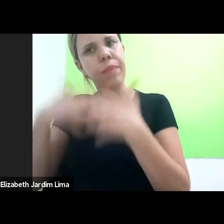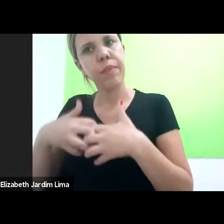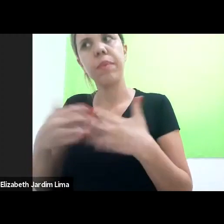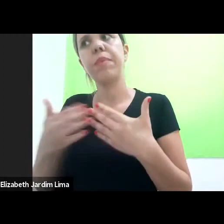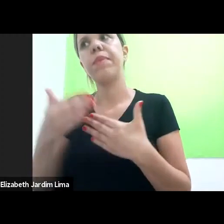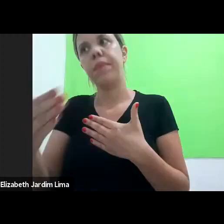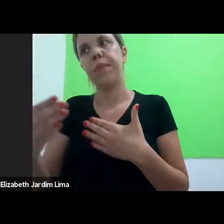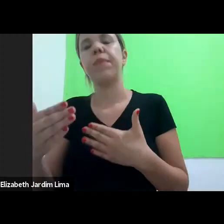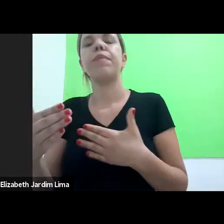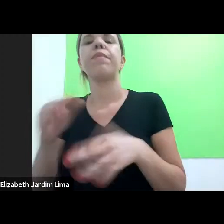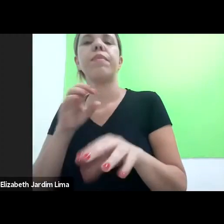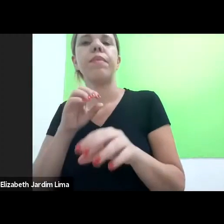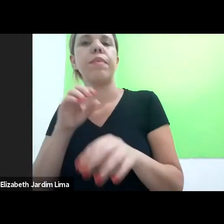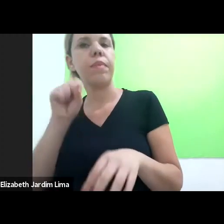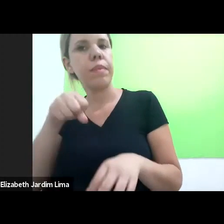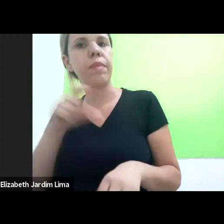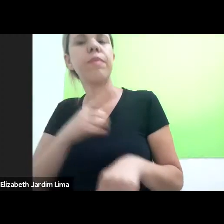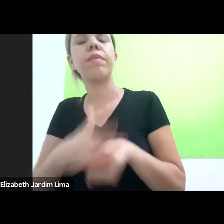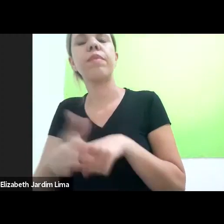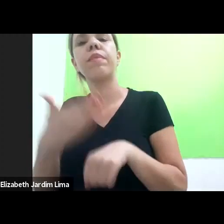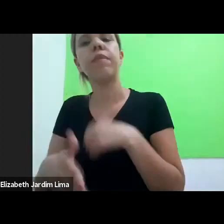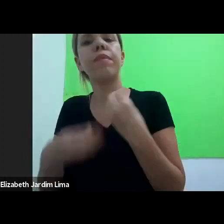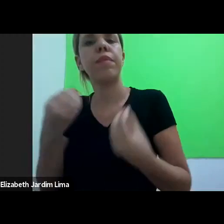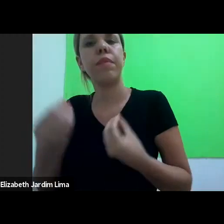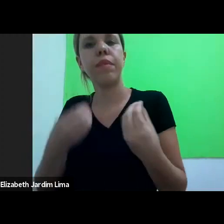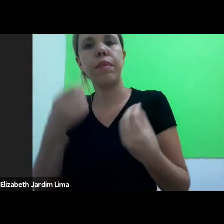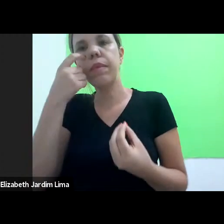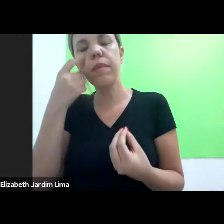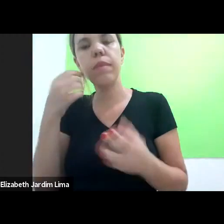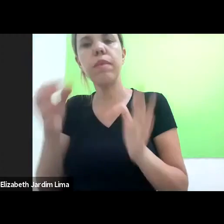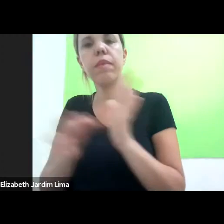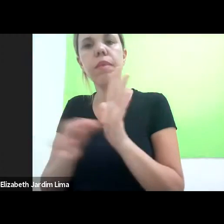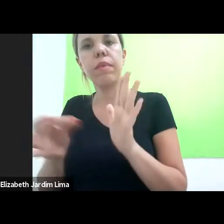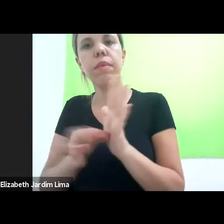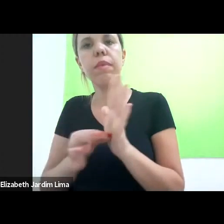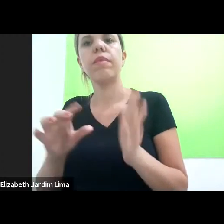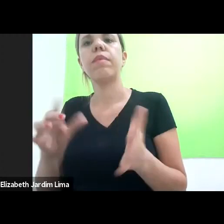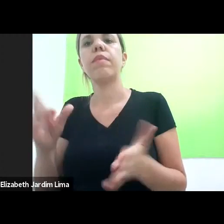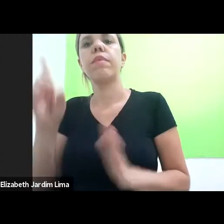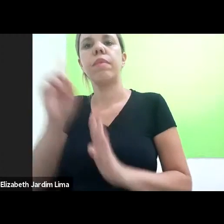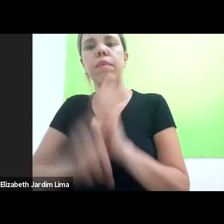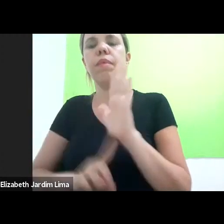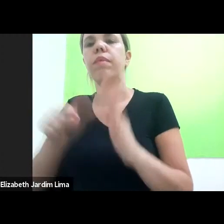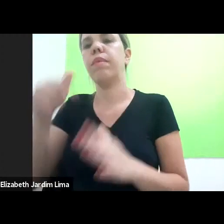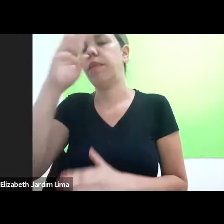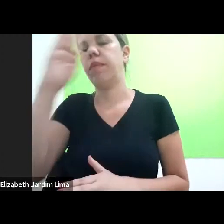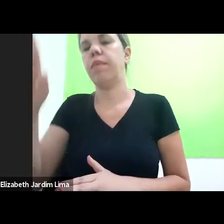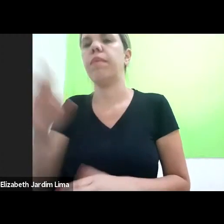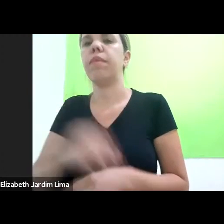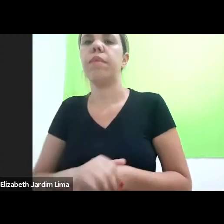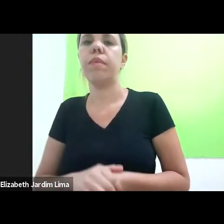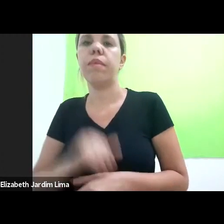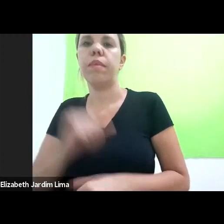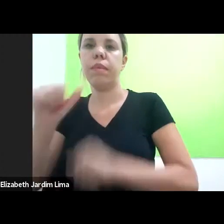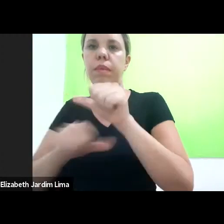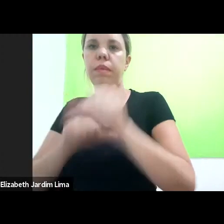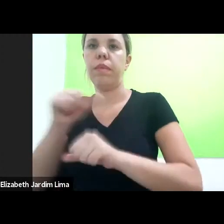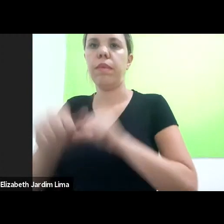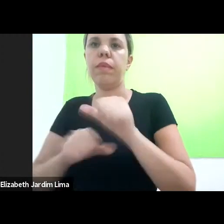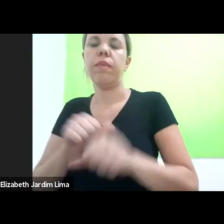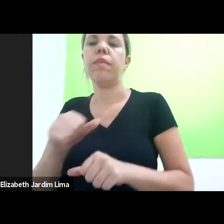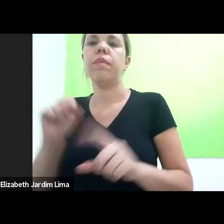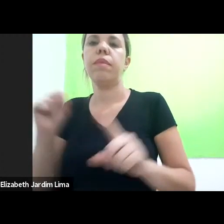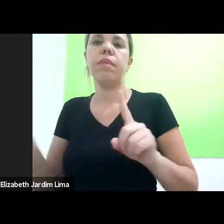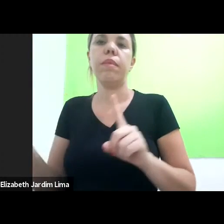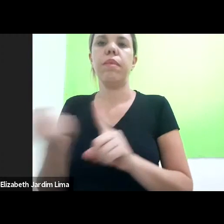Pensar o ensino a partir dessas práticas, do ponto de vista da vivência de cada sujeito, é fundamental para a transformação social, né? Que a gente